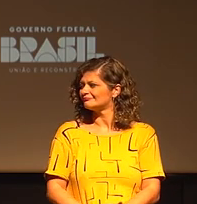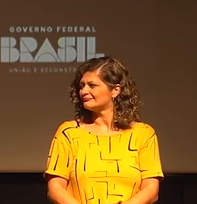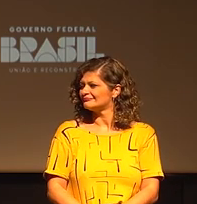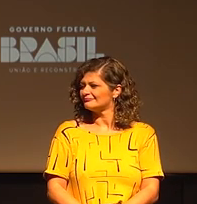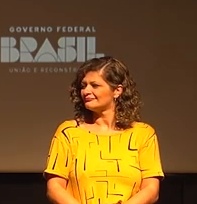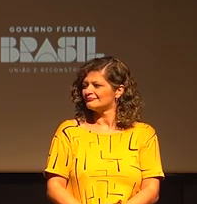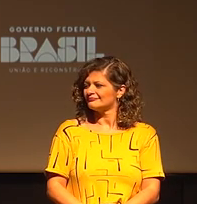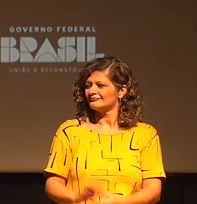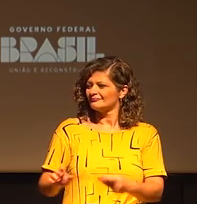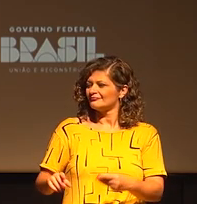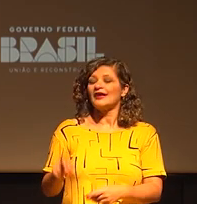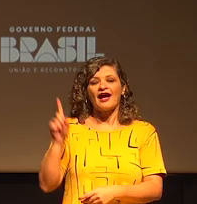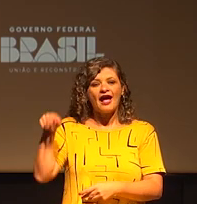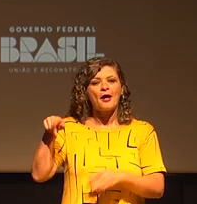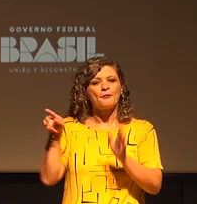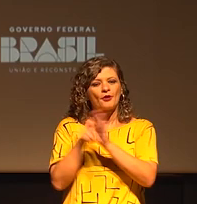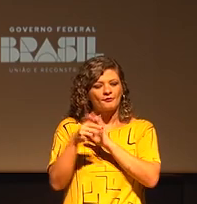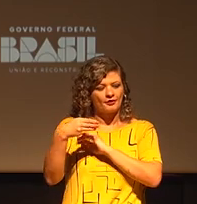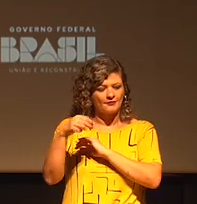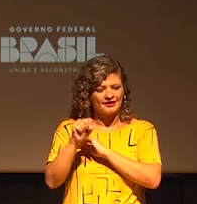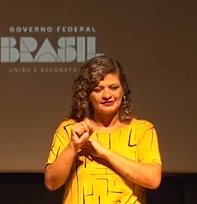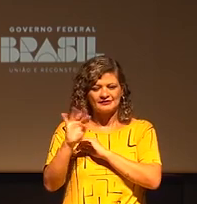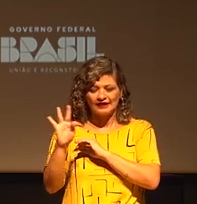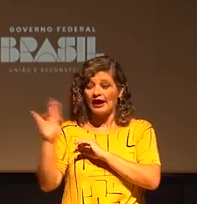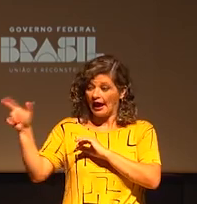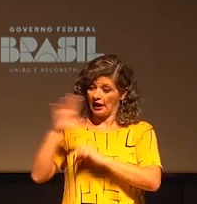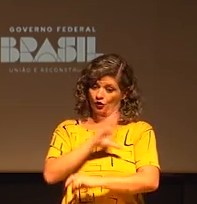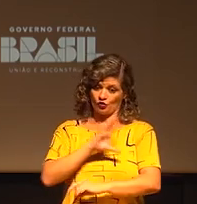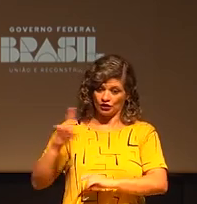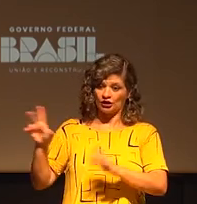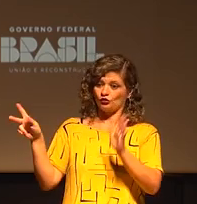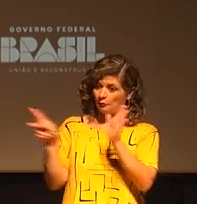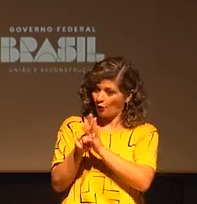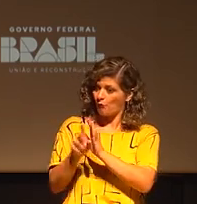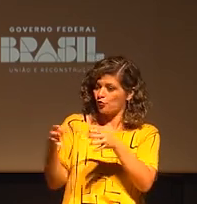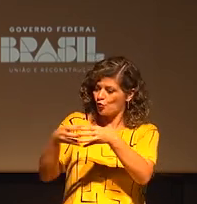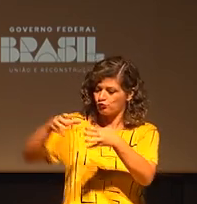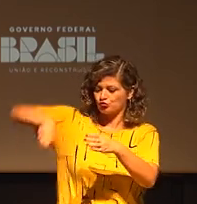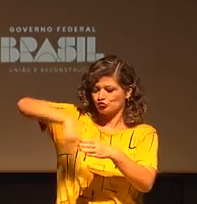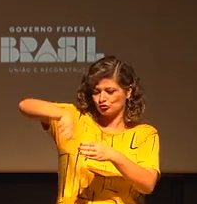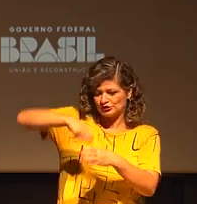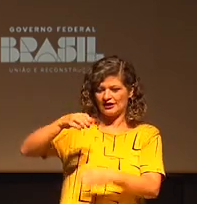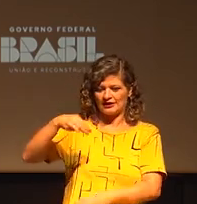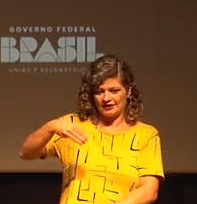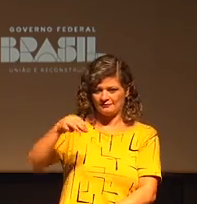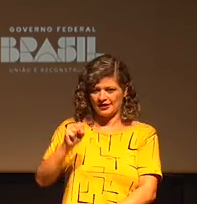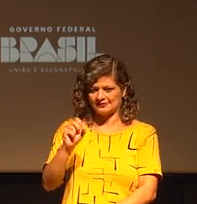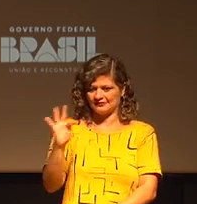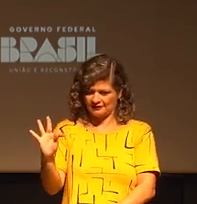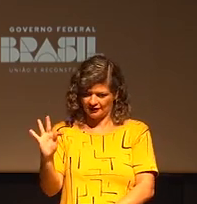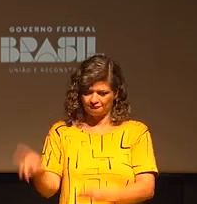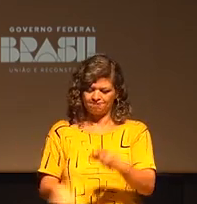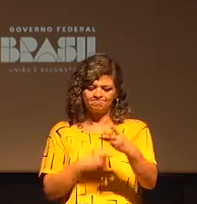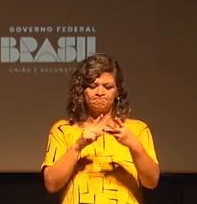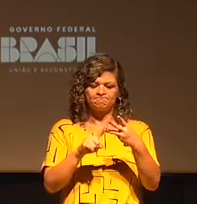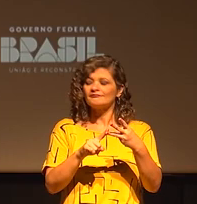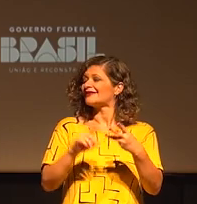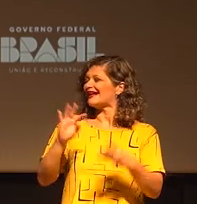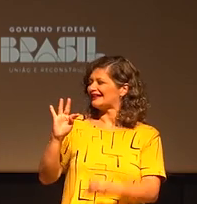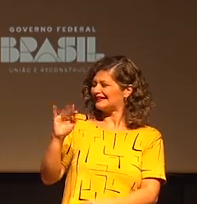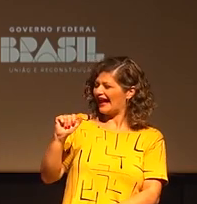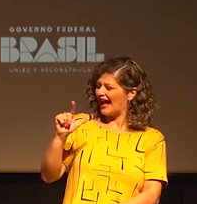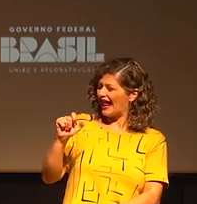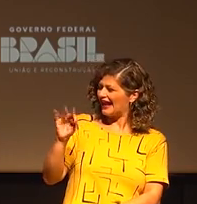do MST coordenadora das cozinhas do MST Talita Talita Santos